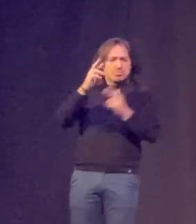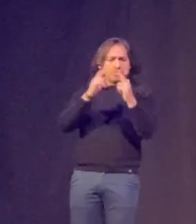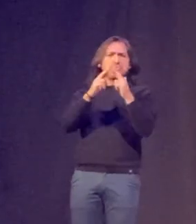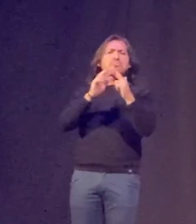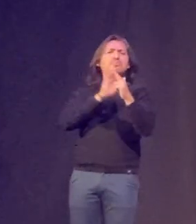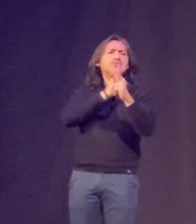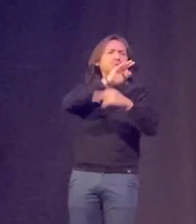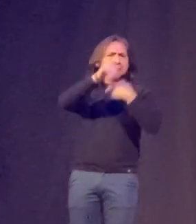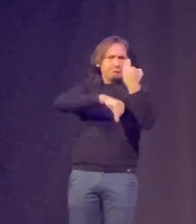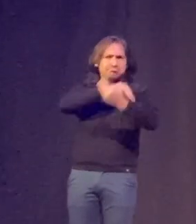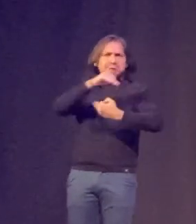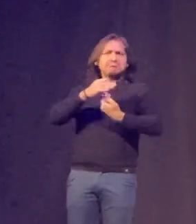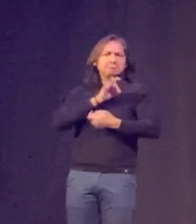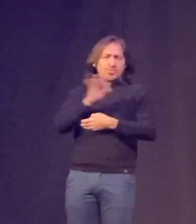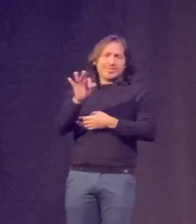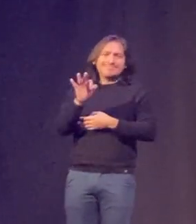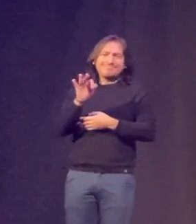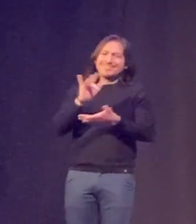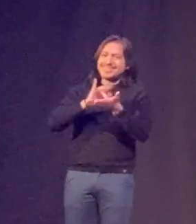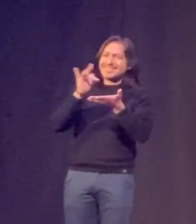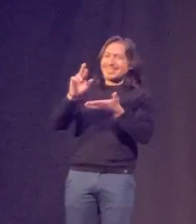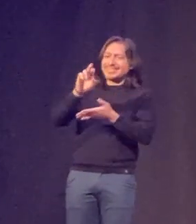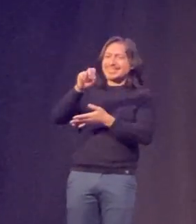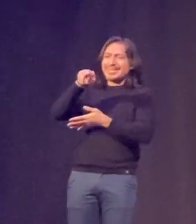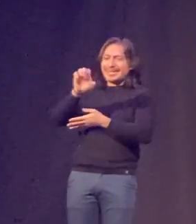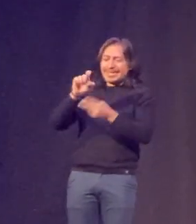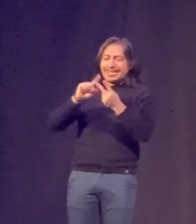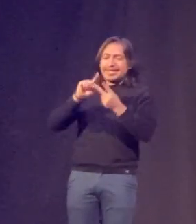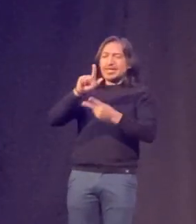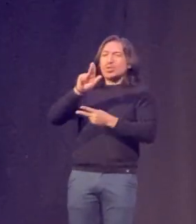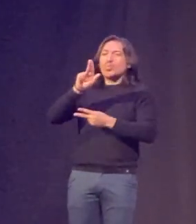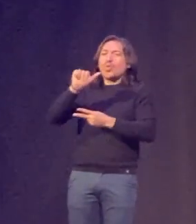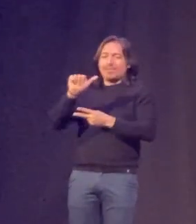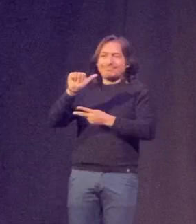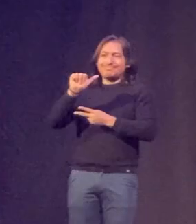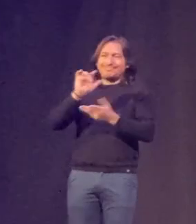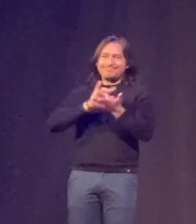Muchas gracias por estar aquí el día de hoy, a René y a Lua.